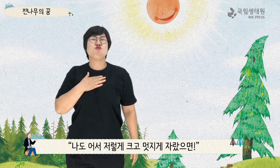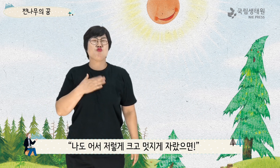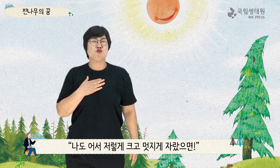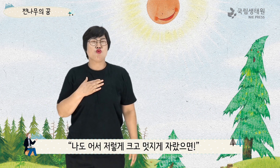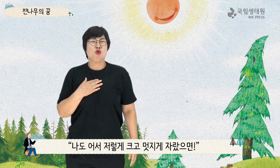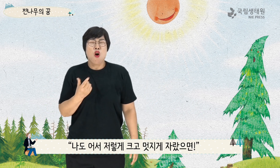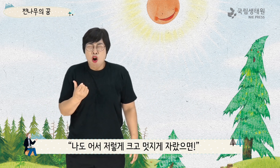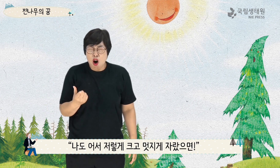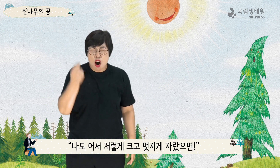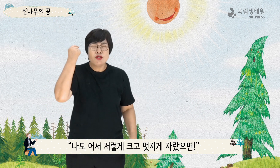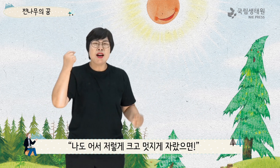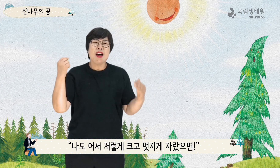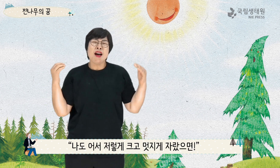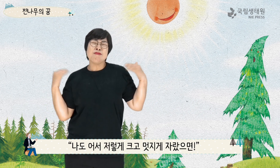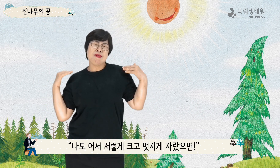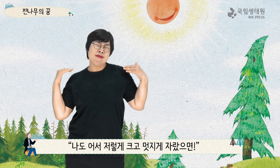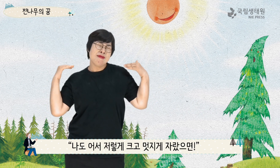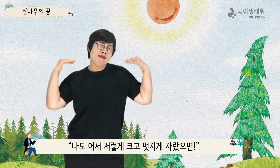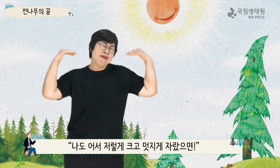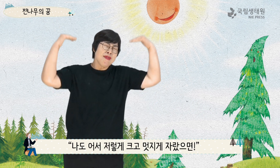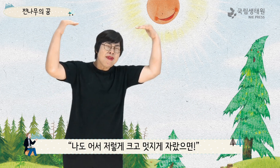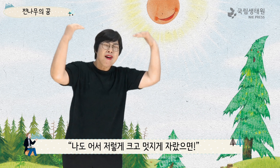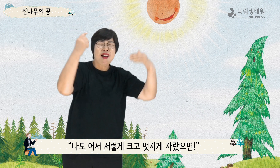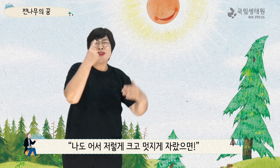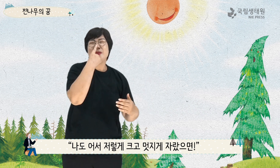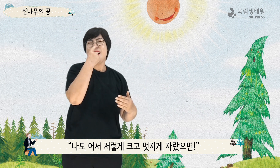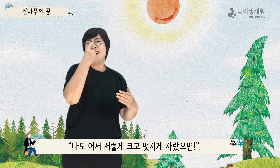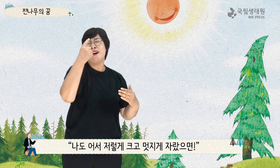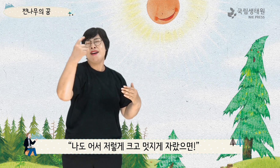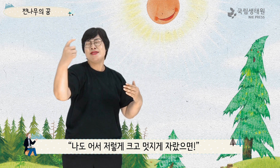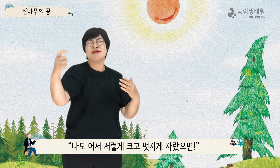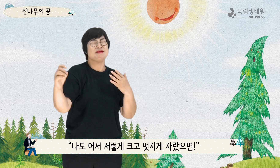나도 어서 저렇게 크고 멋지게 자랐으면.